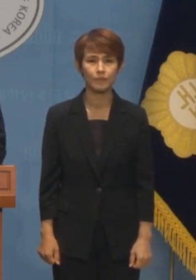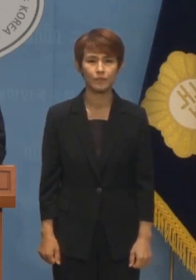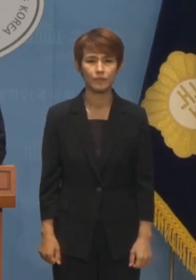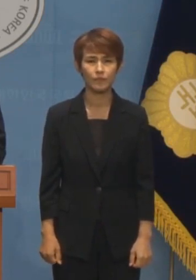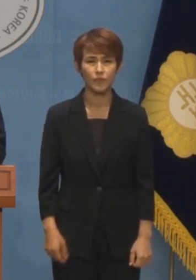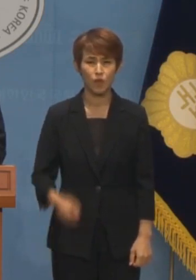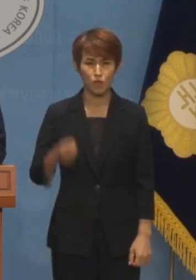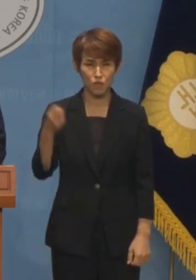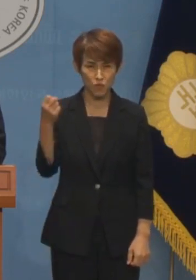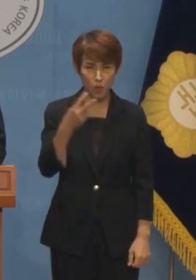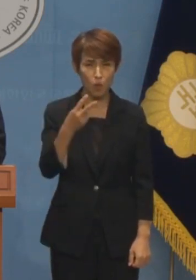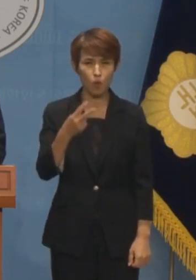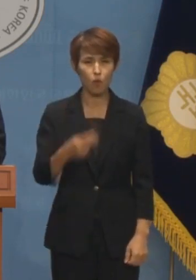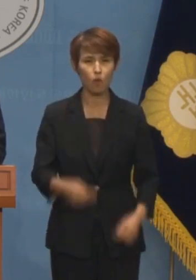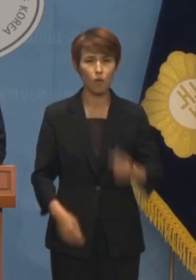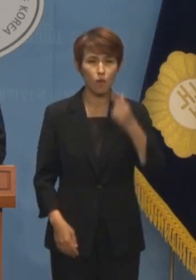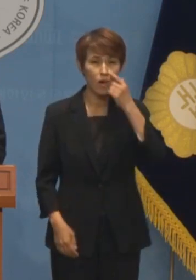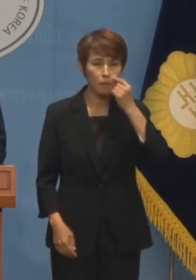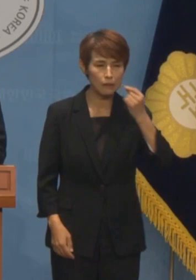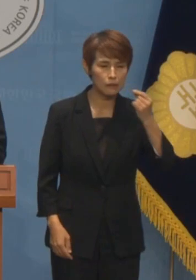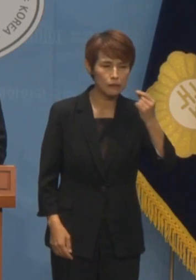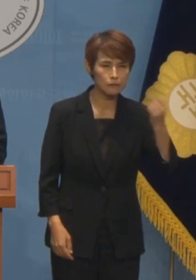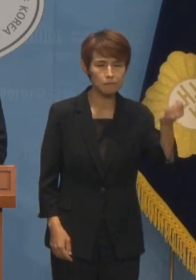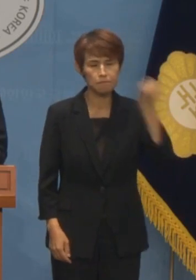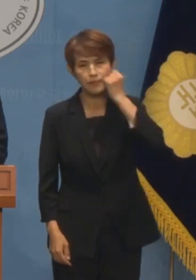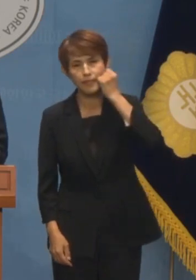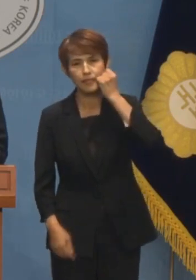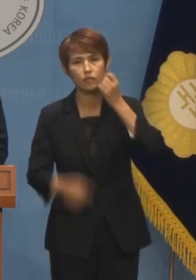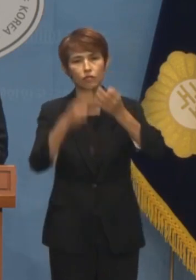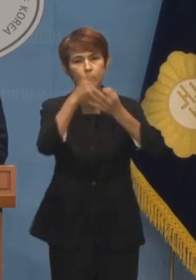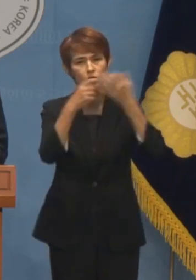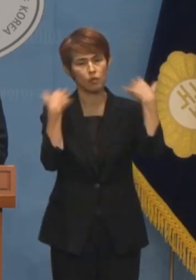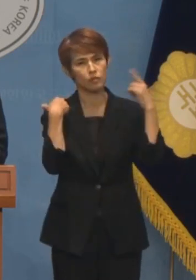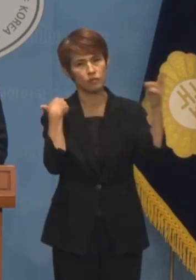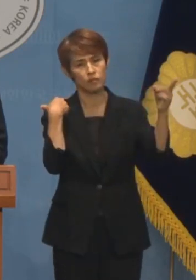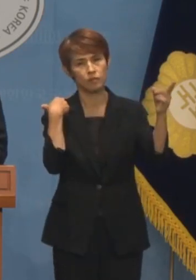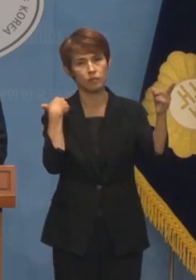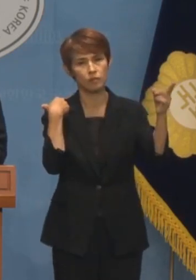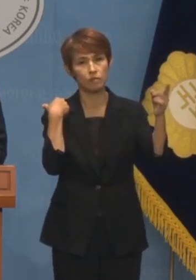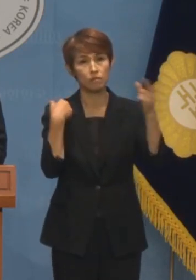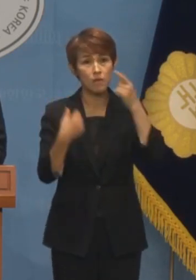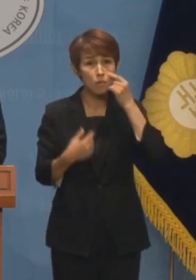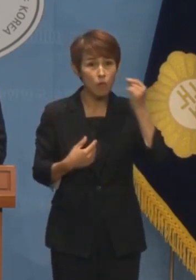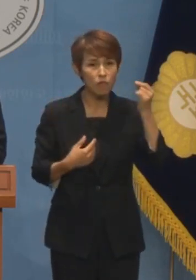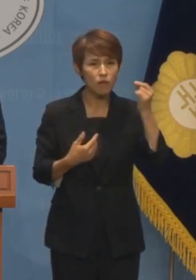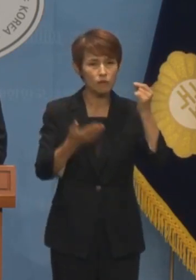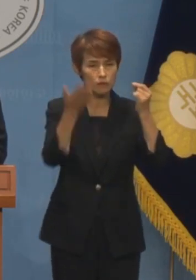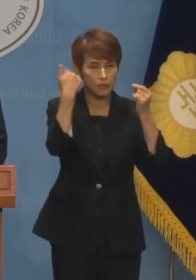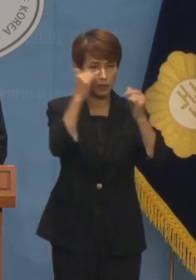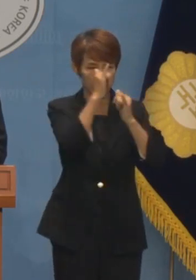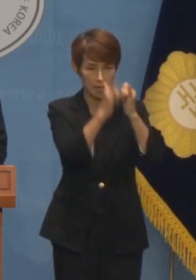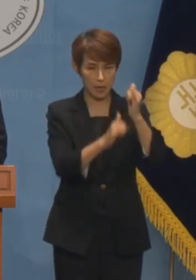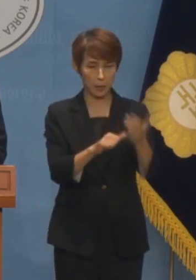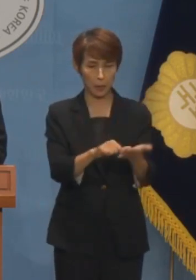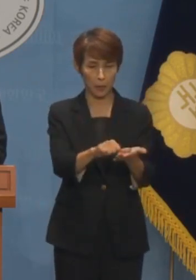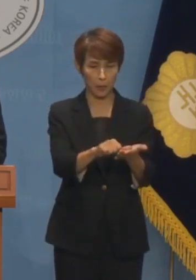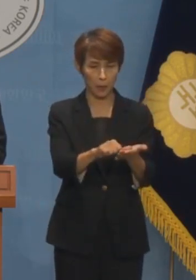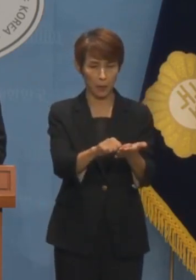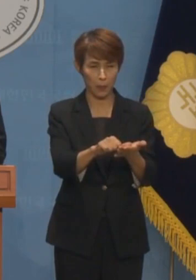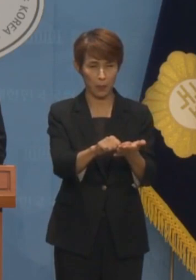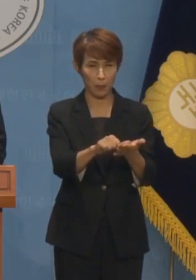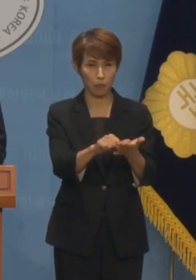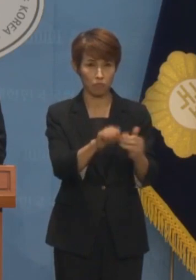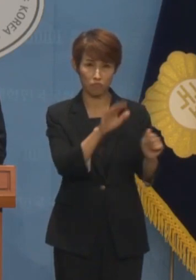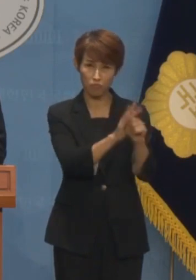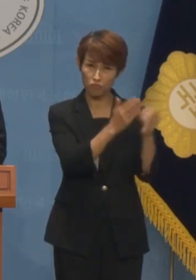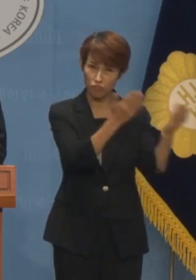이번에도 일본에 눈뜨고 코베인 윤석열 정부, 일본의 식민 과거사 지우기에 공범을 자처한